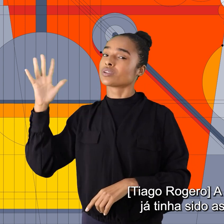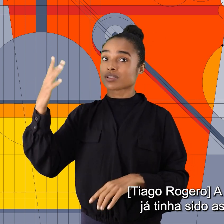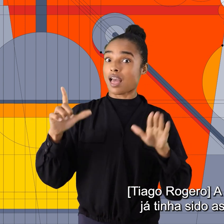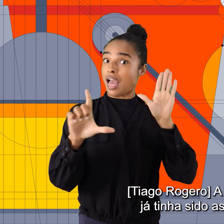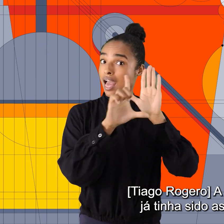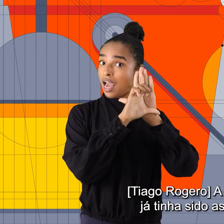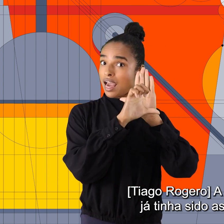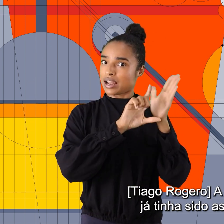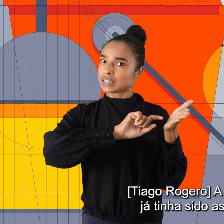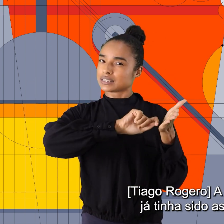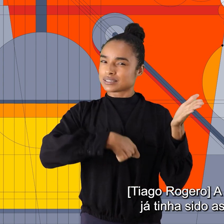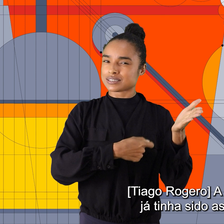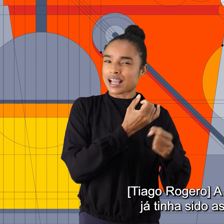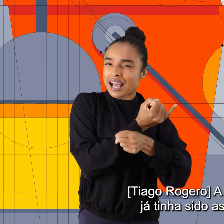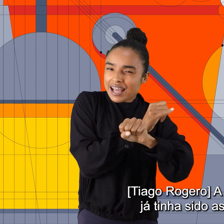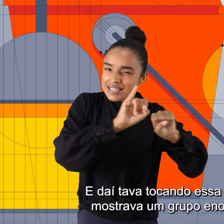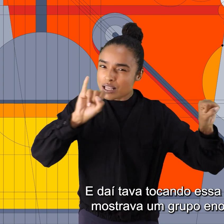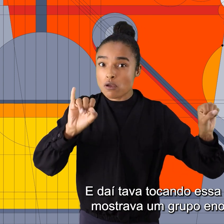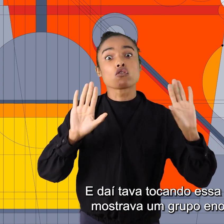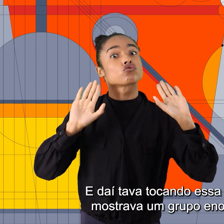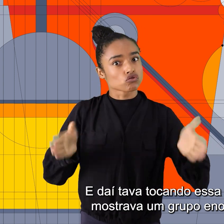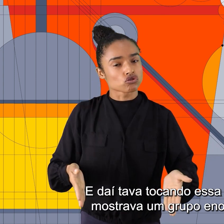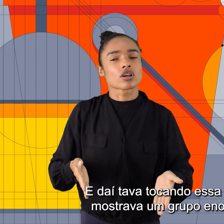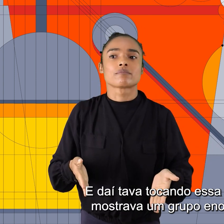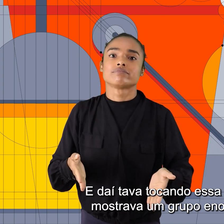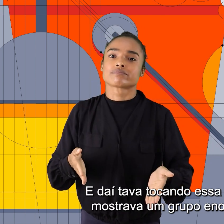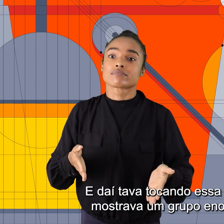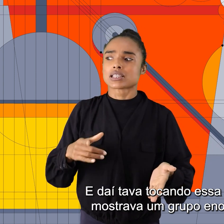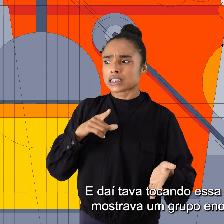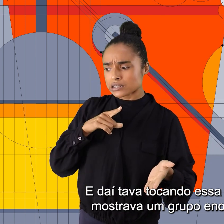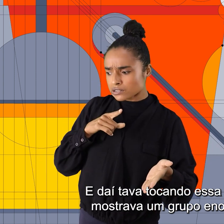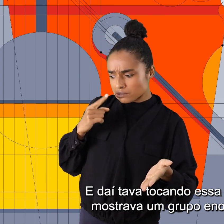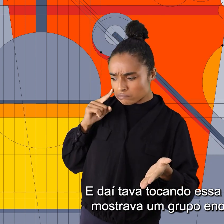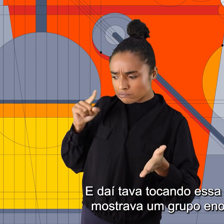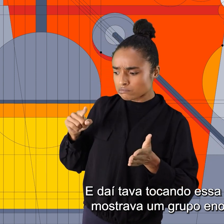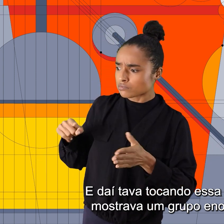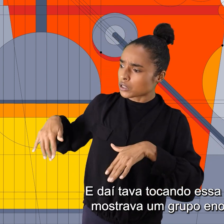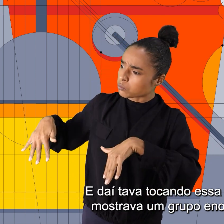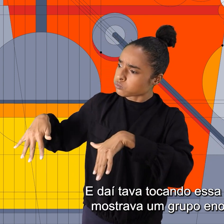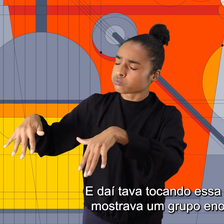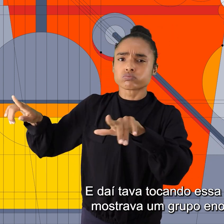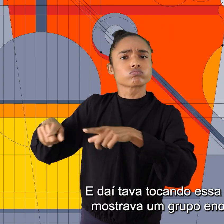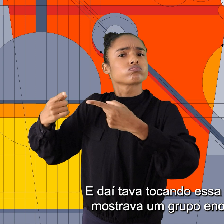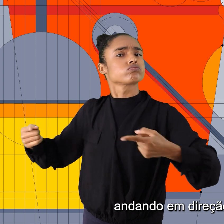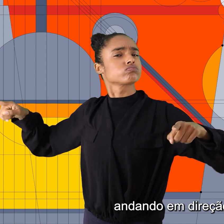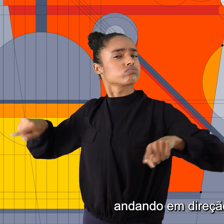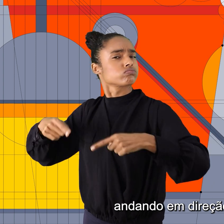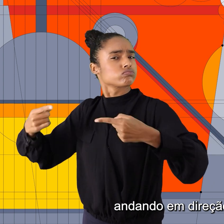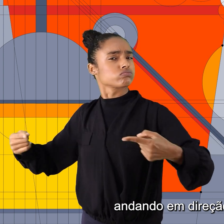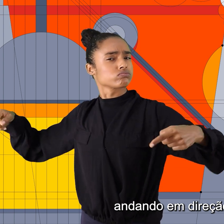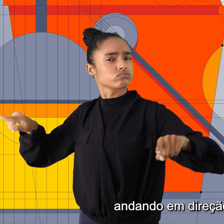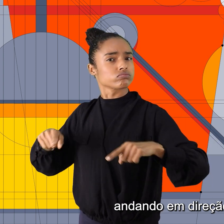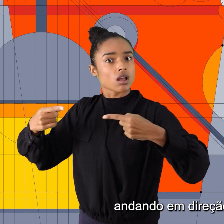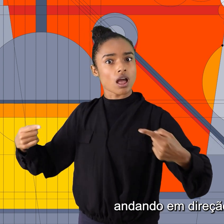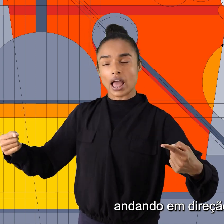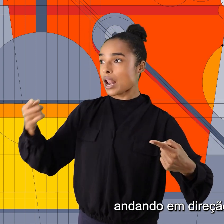A Lei Áurea já tinha sido assinada. E daí estava tocando essa música enquanto mostrava um grupo enorme de pessoas andando em